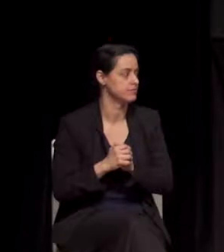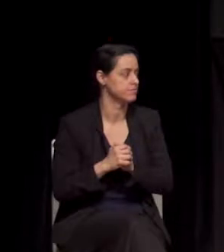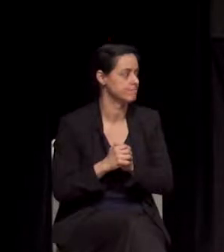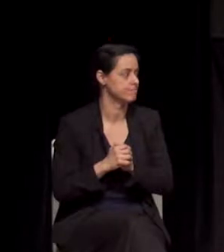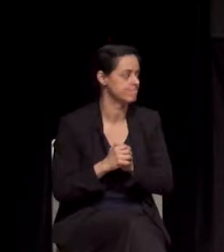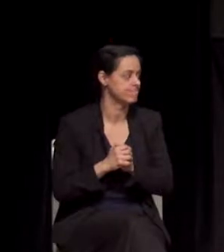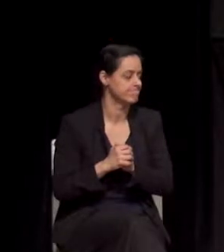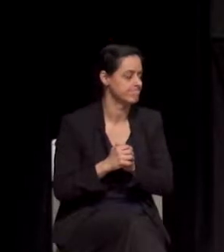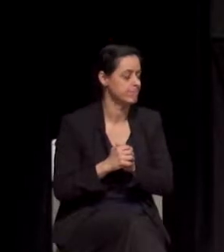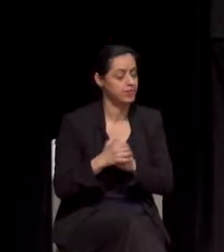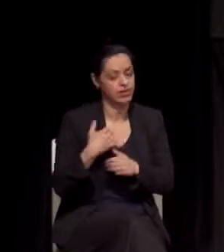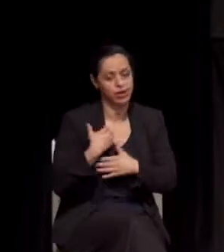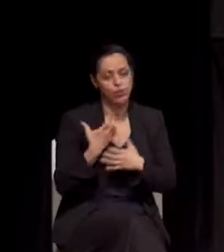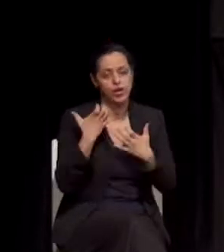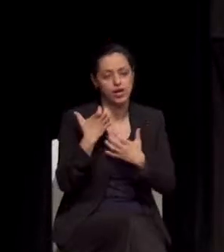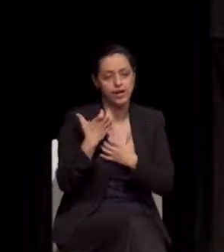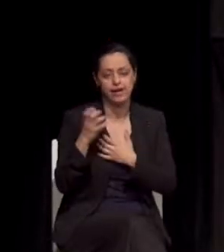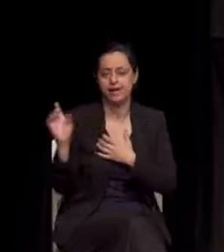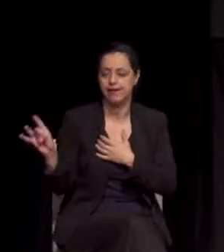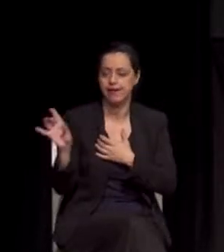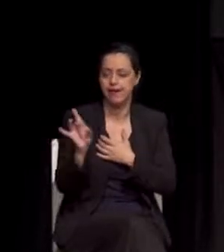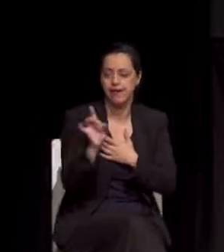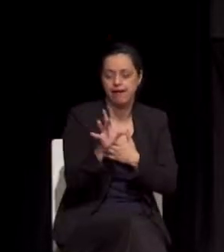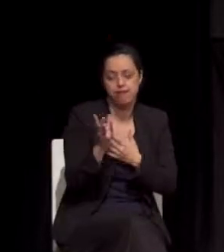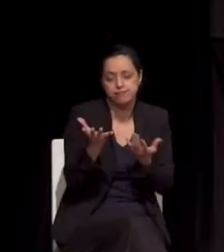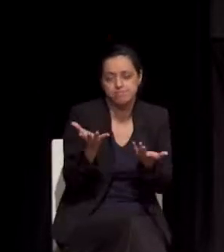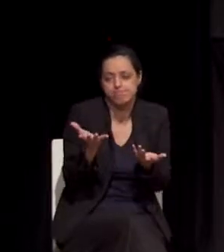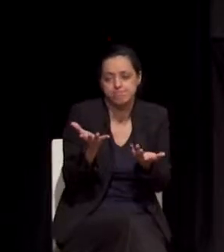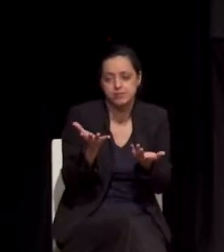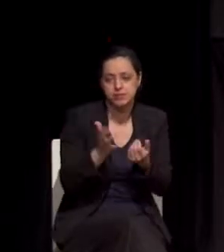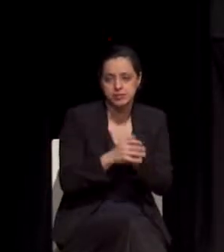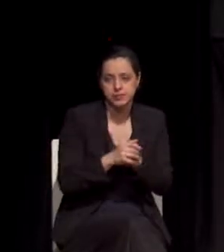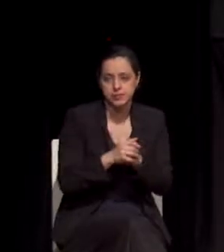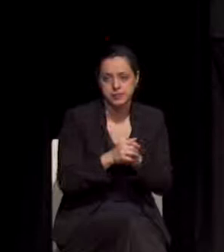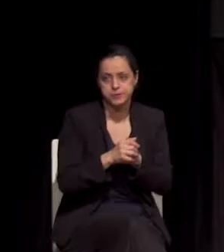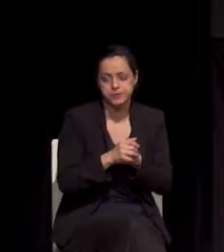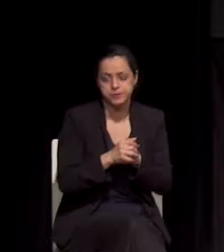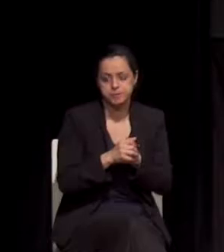pensar, gostaria que vocês, de alguma maneira, pudessem